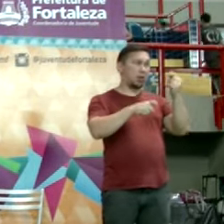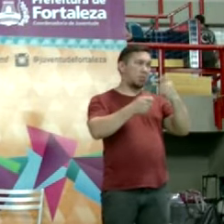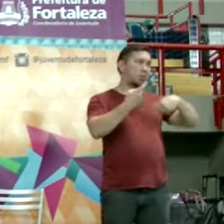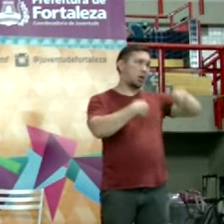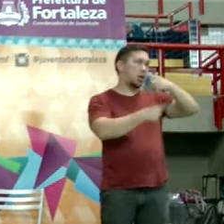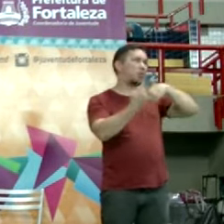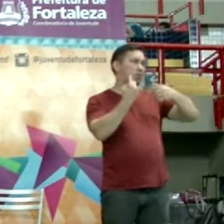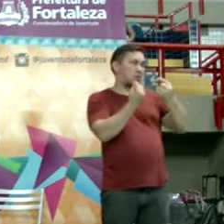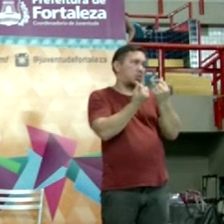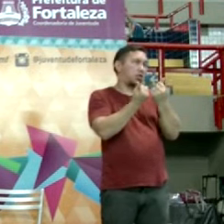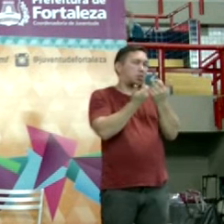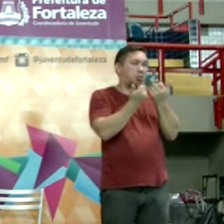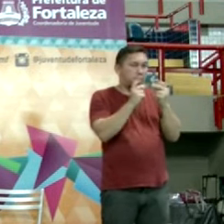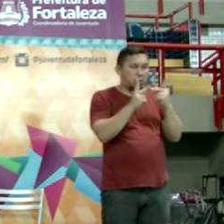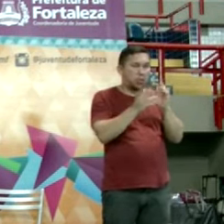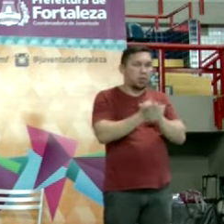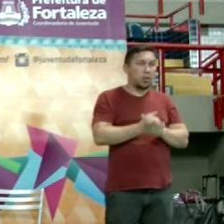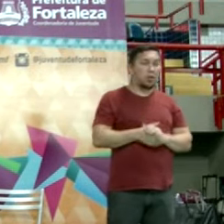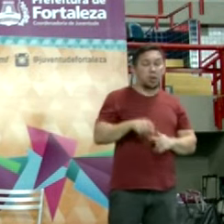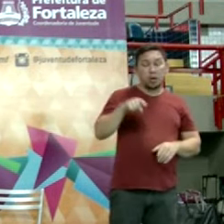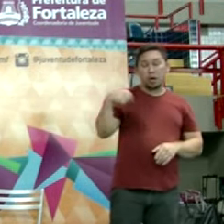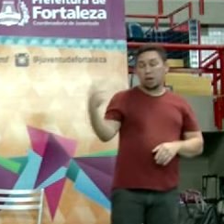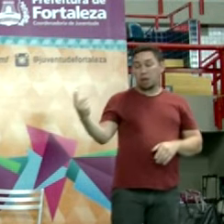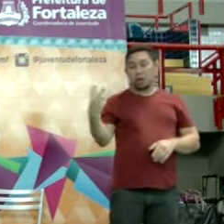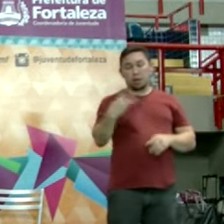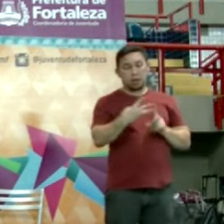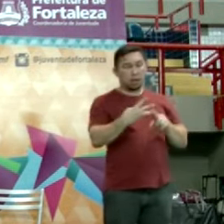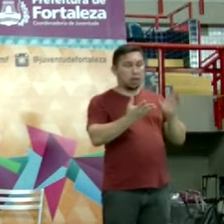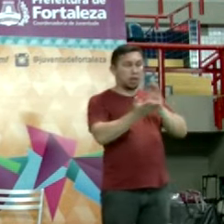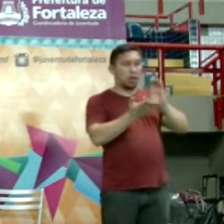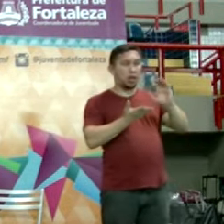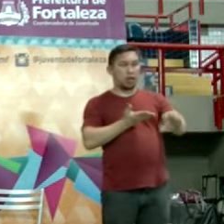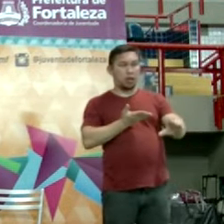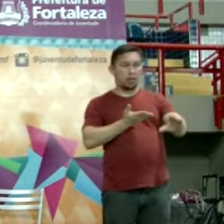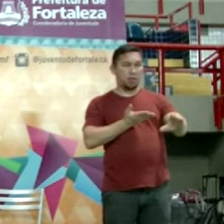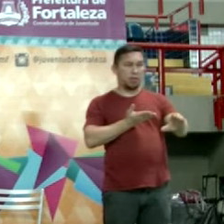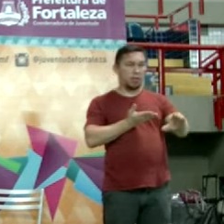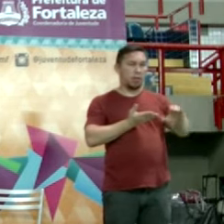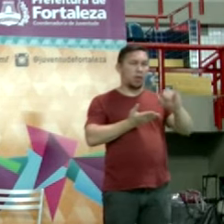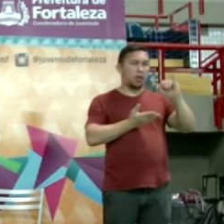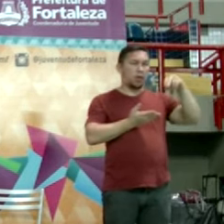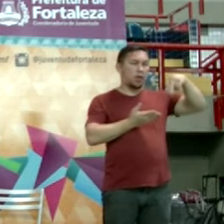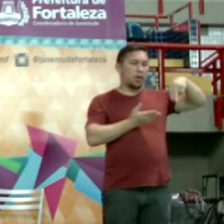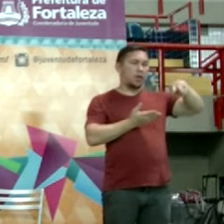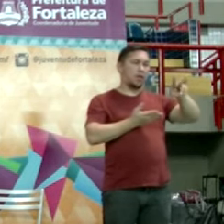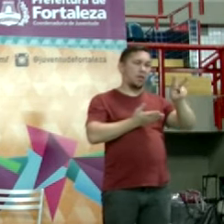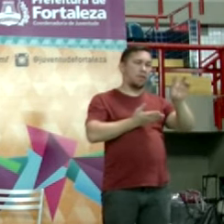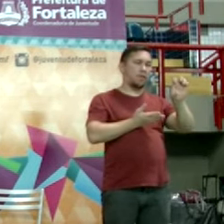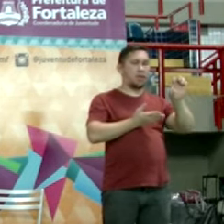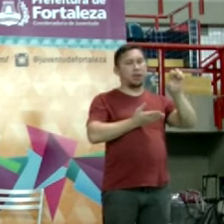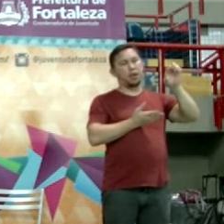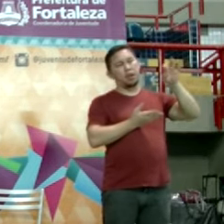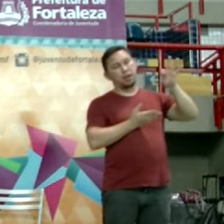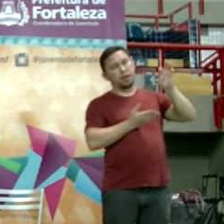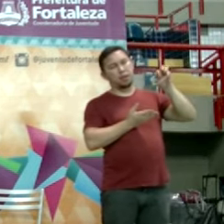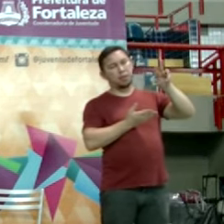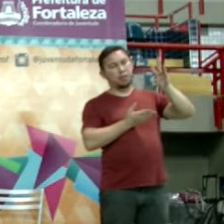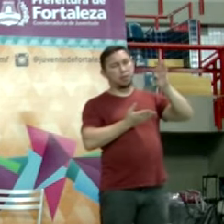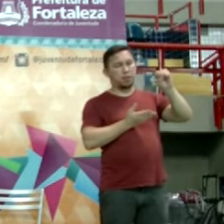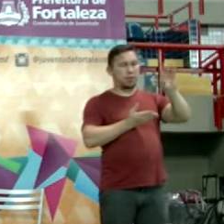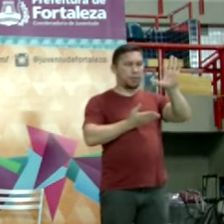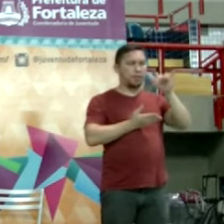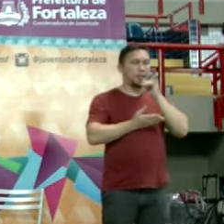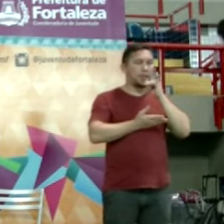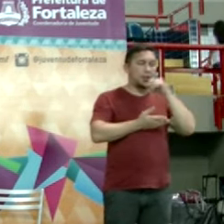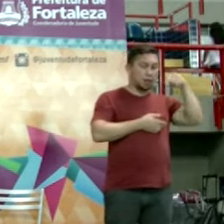certo? E a outra coisa é investimento. Não necessariamente você precisa amar o seu investimento.